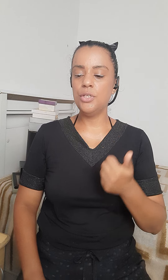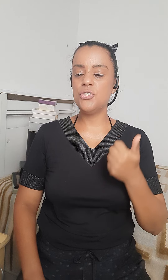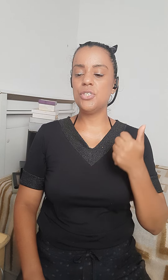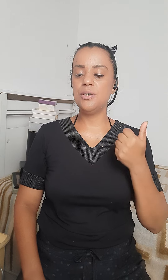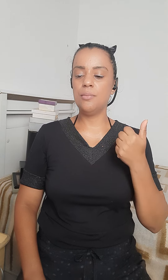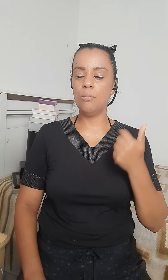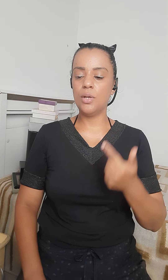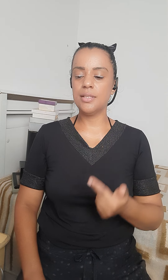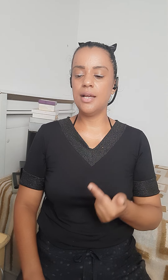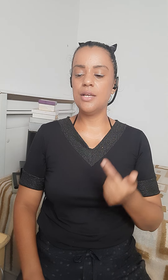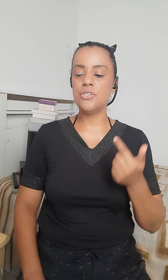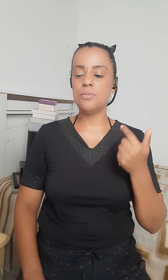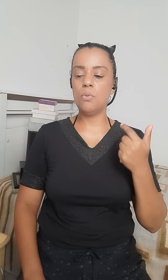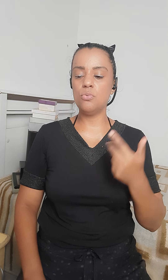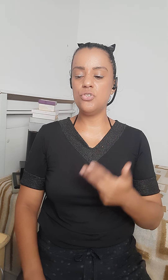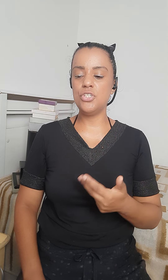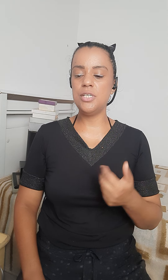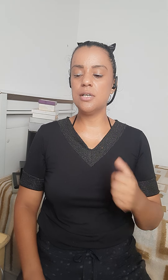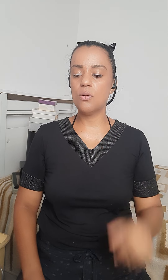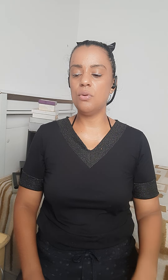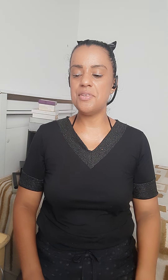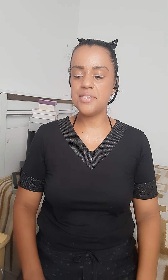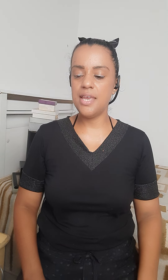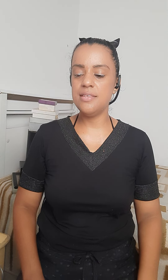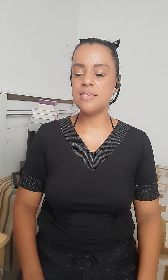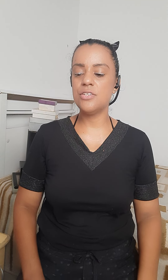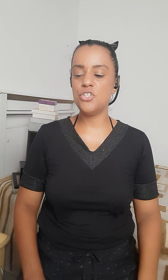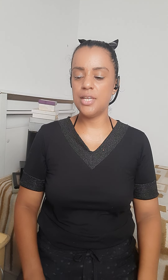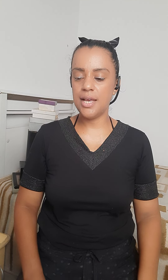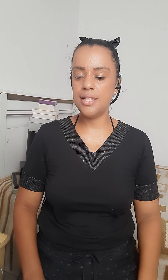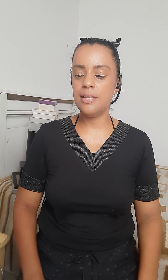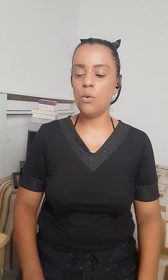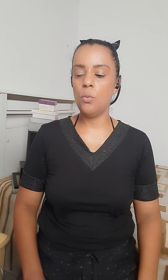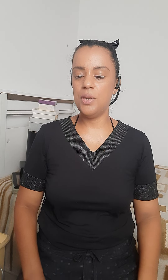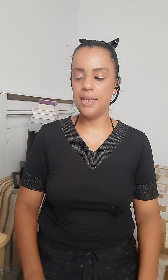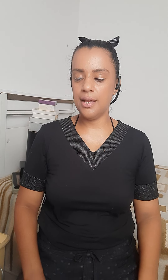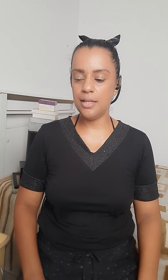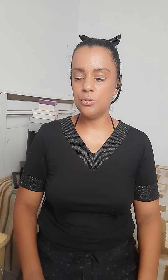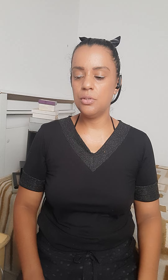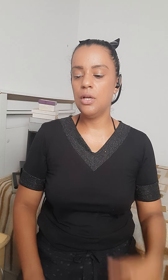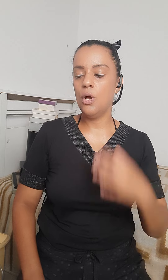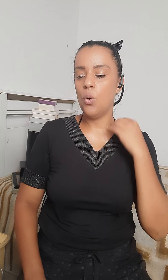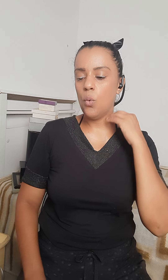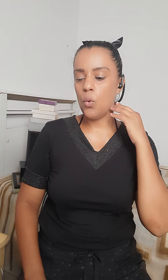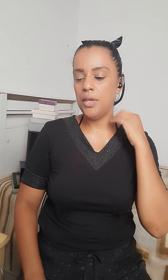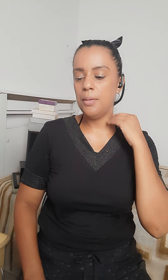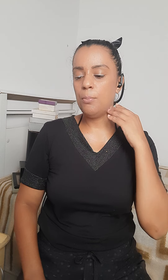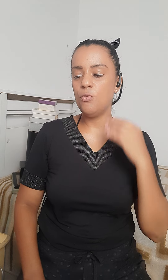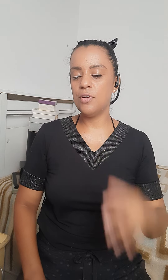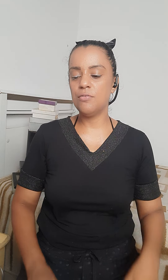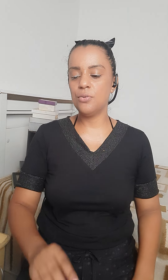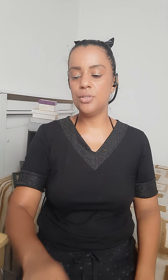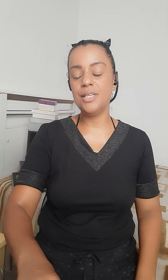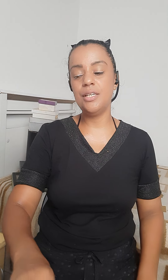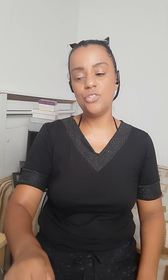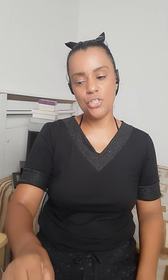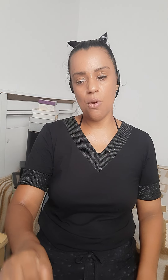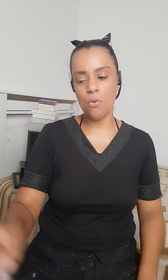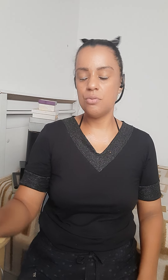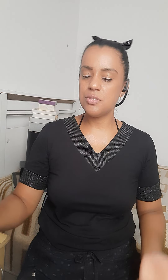noite, boa tarde, bom dia, com licença, de nada, obrigado, oi, por favor e tchau. São